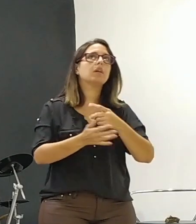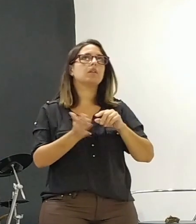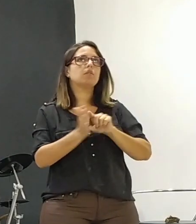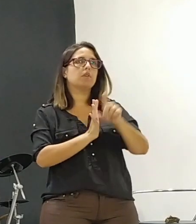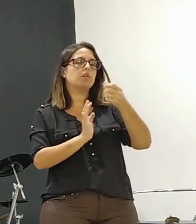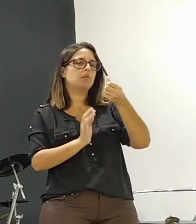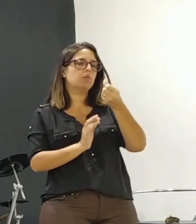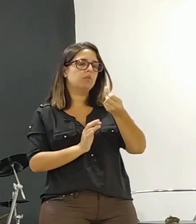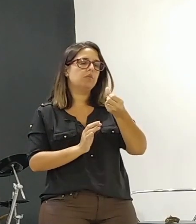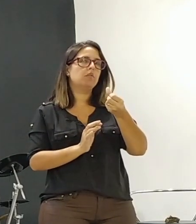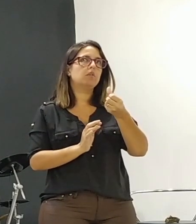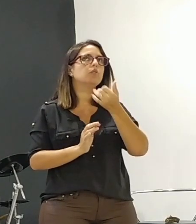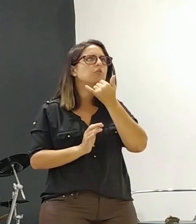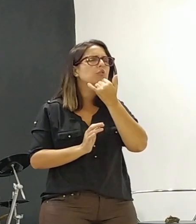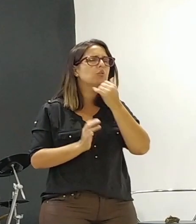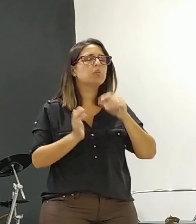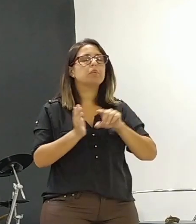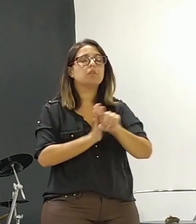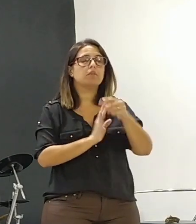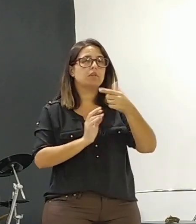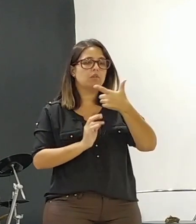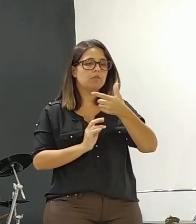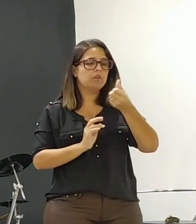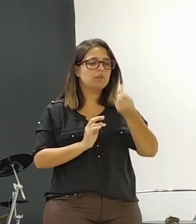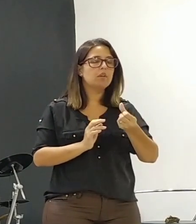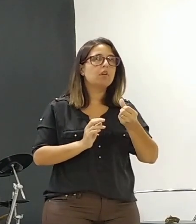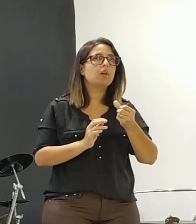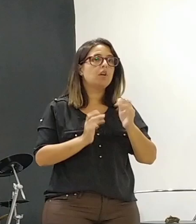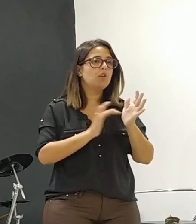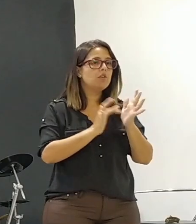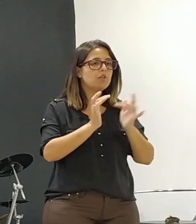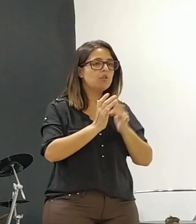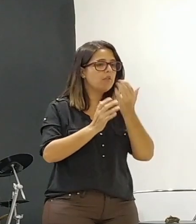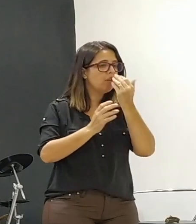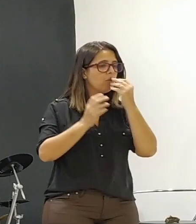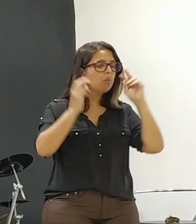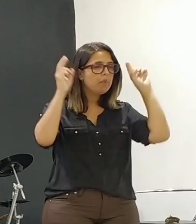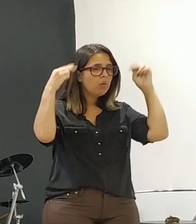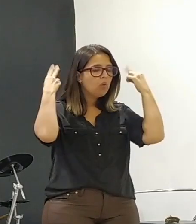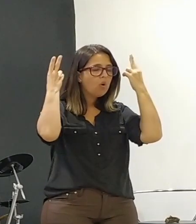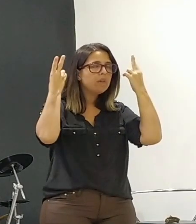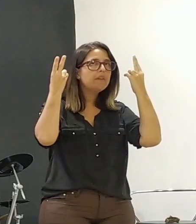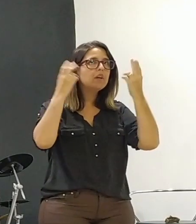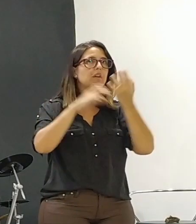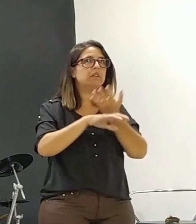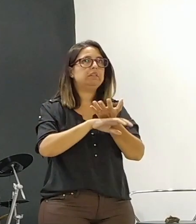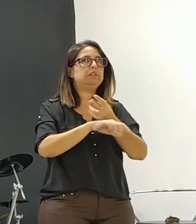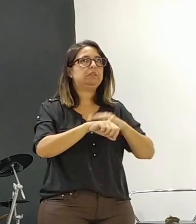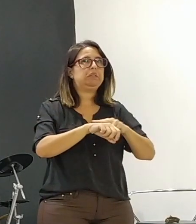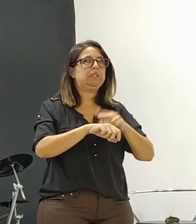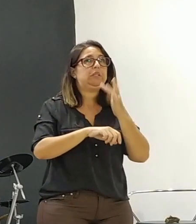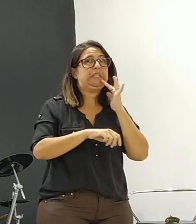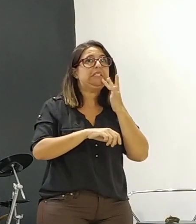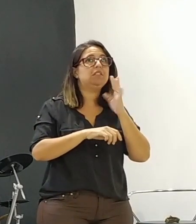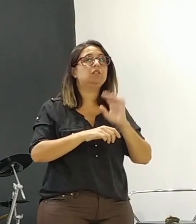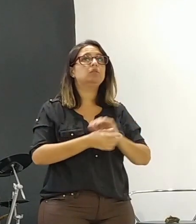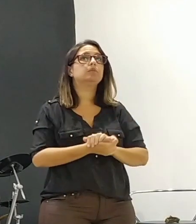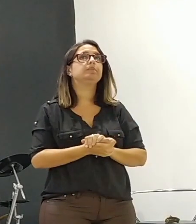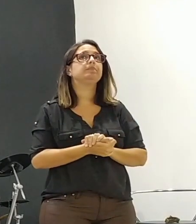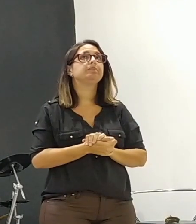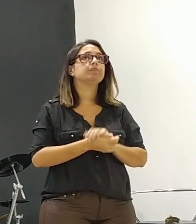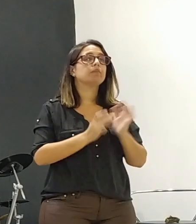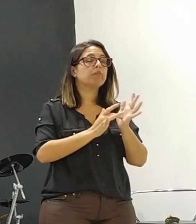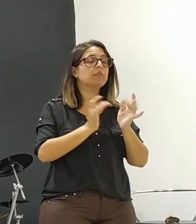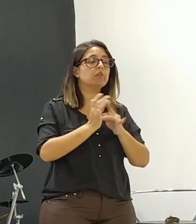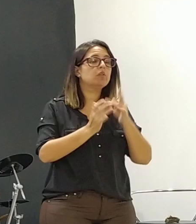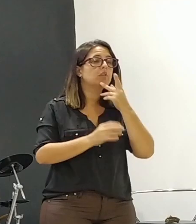26? Jesus, em vez de comer o cordeiro com eles e as ervas amargas, no versículo 26, Jesus vai